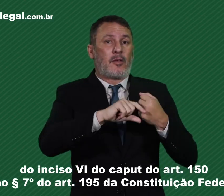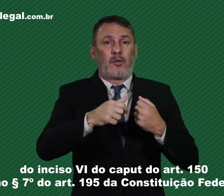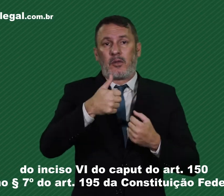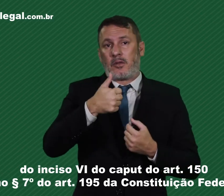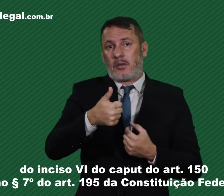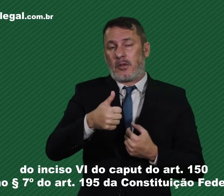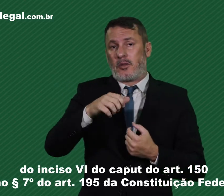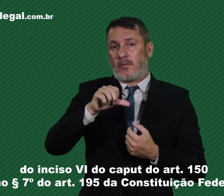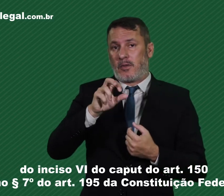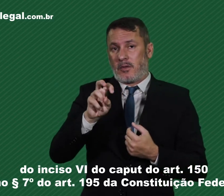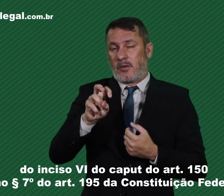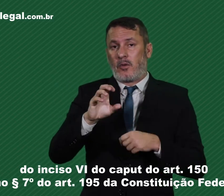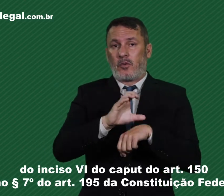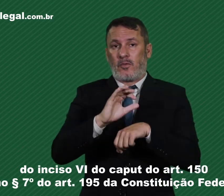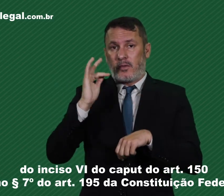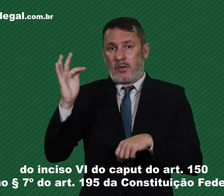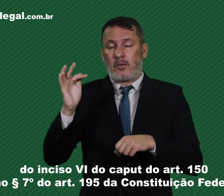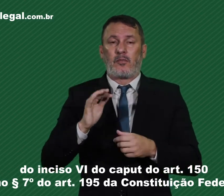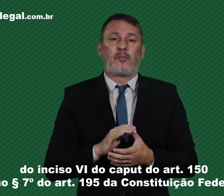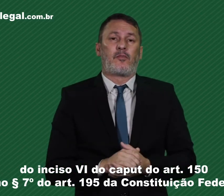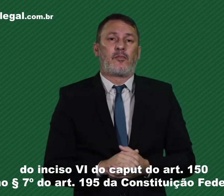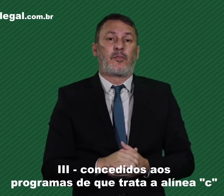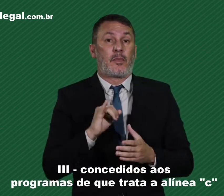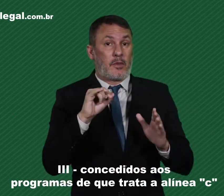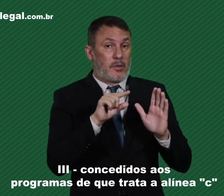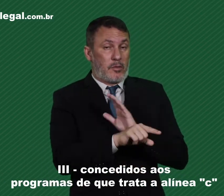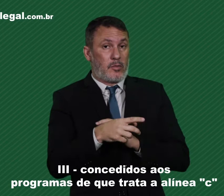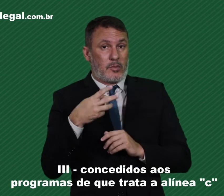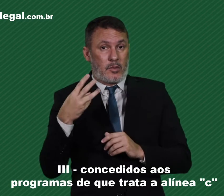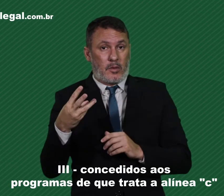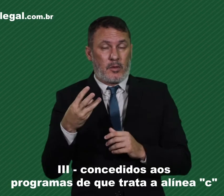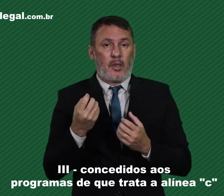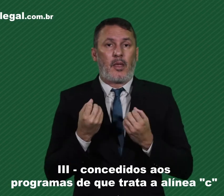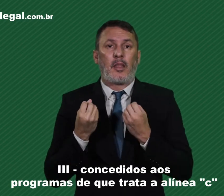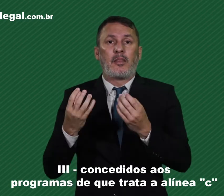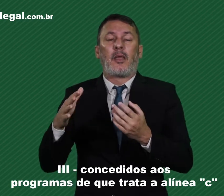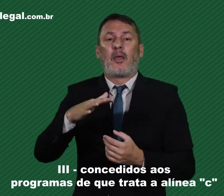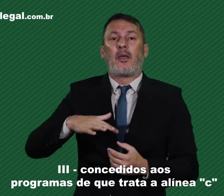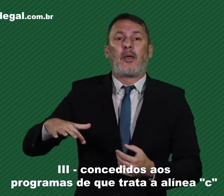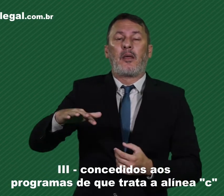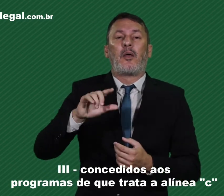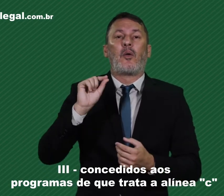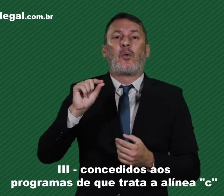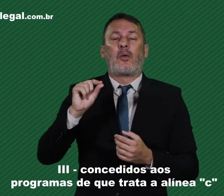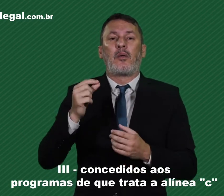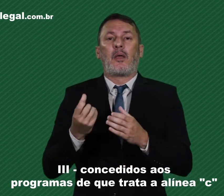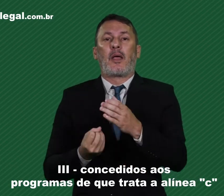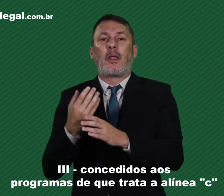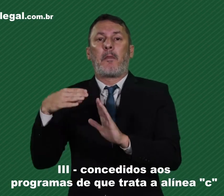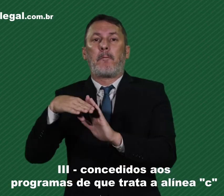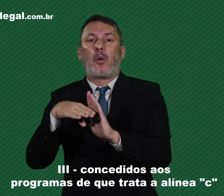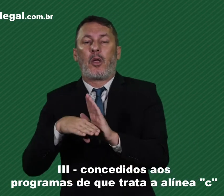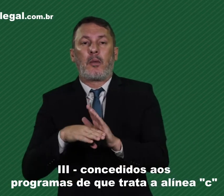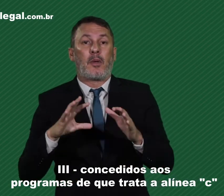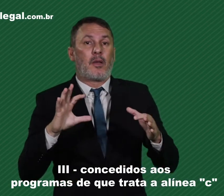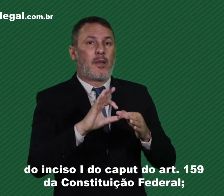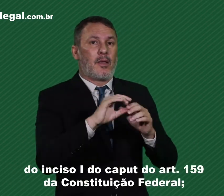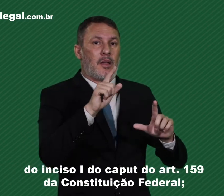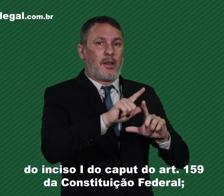Artigo 195 da constituição federal inciso 3 concedidos aos programas de que trata a alínea C do